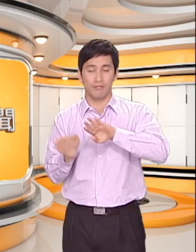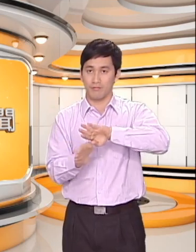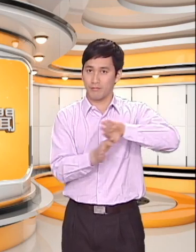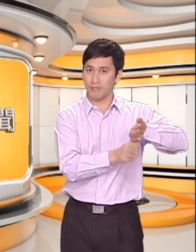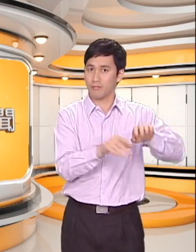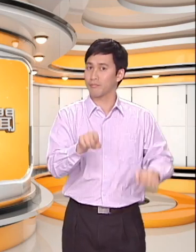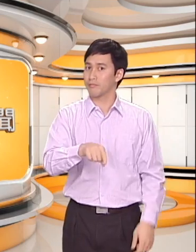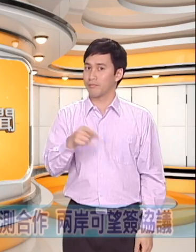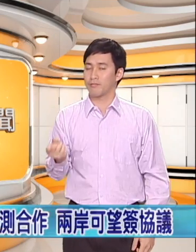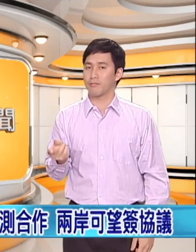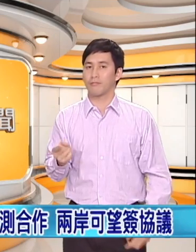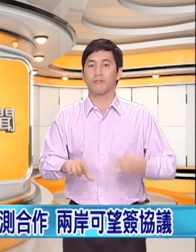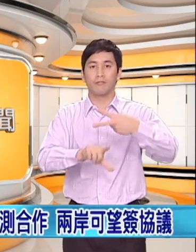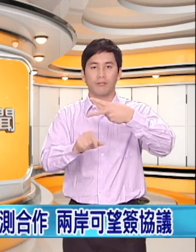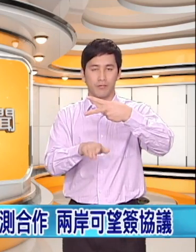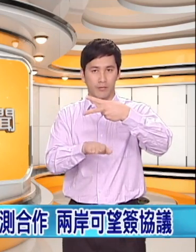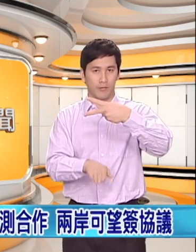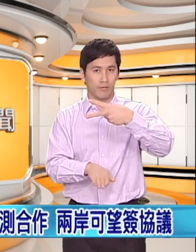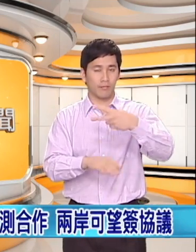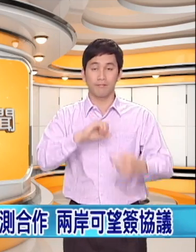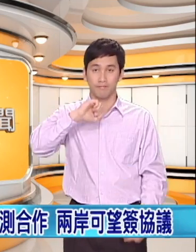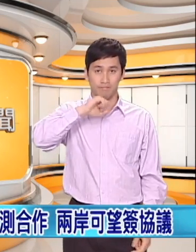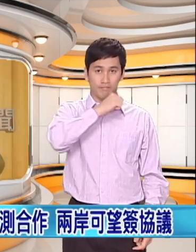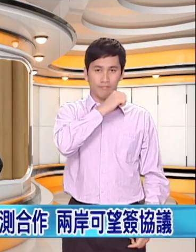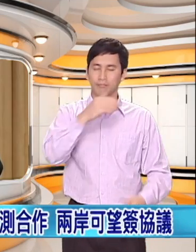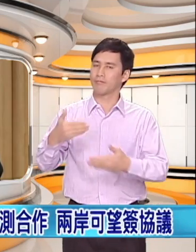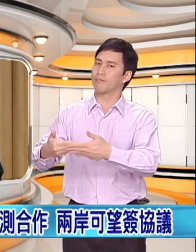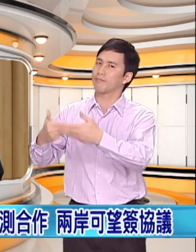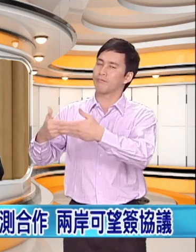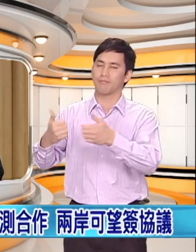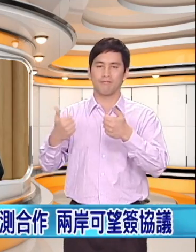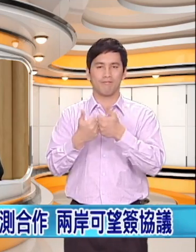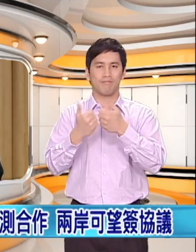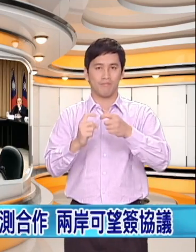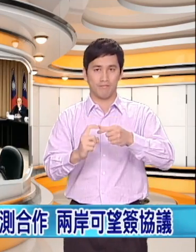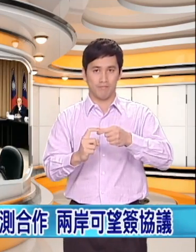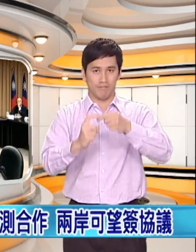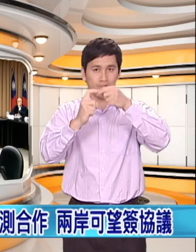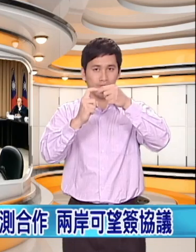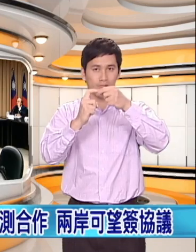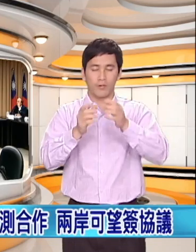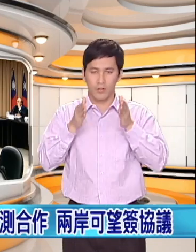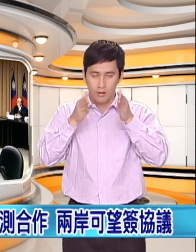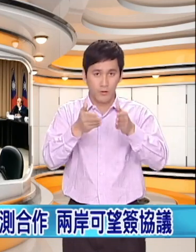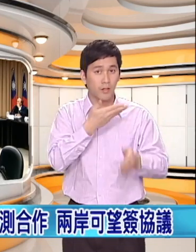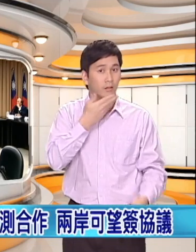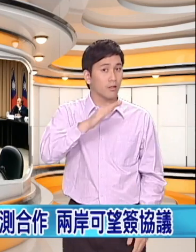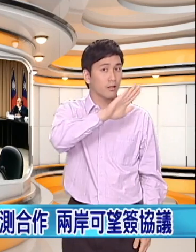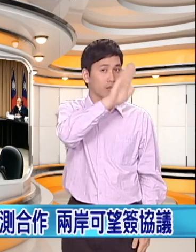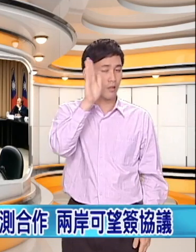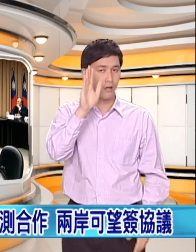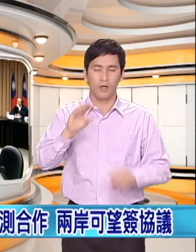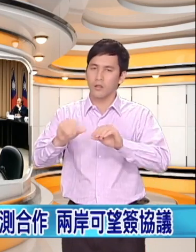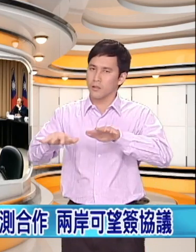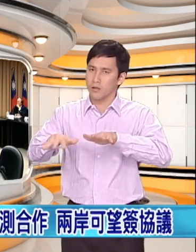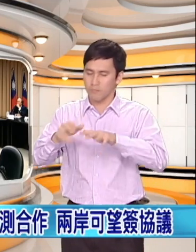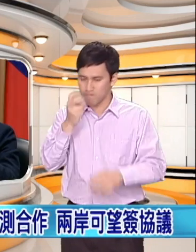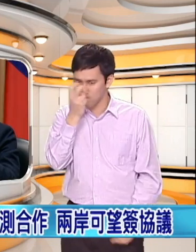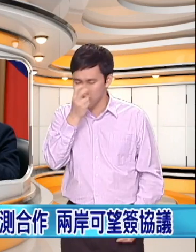两岸两会在月底进行的第十次会谈，渴望能够签署气象与地震监测合